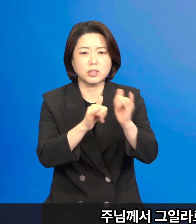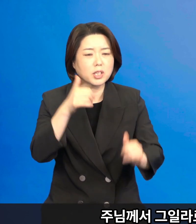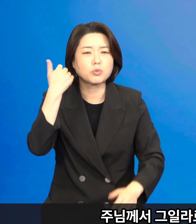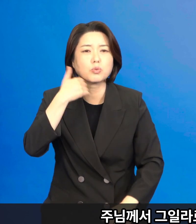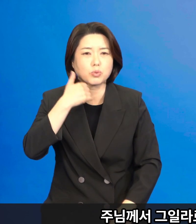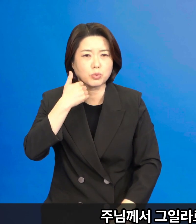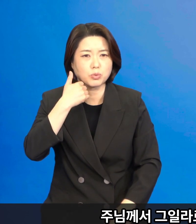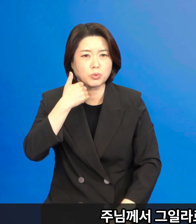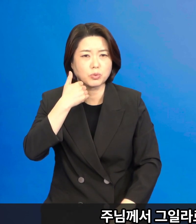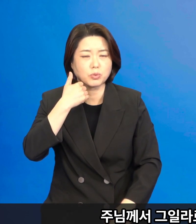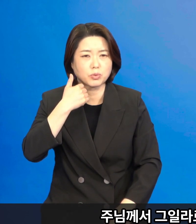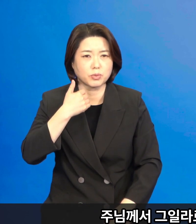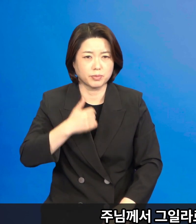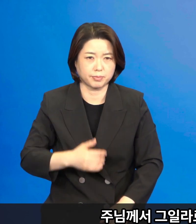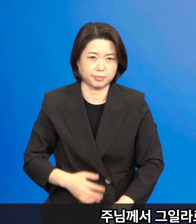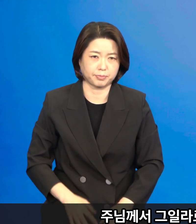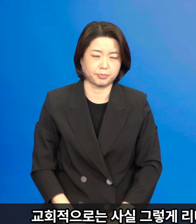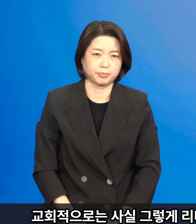누구인가?